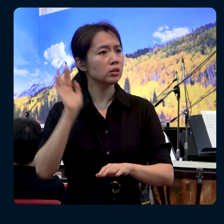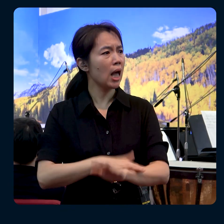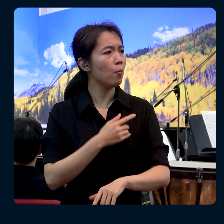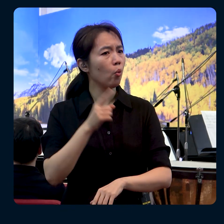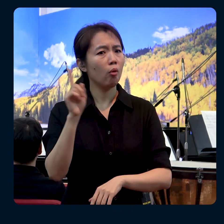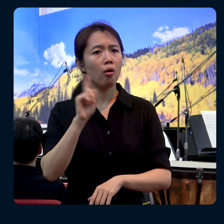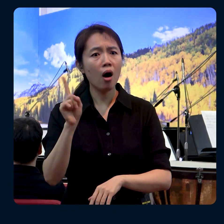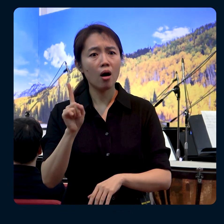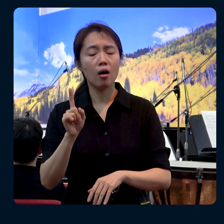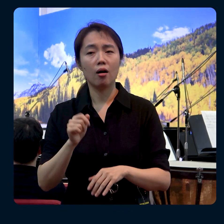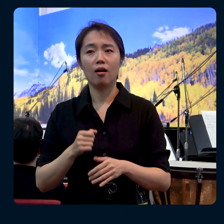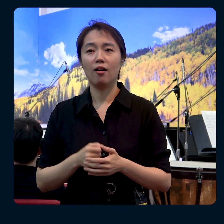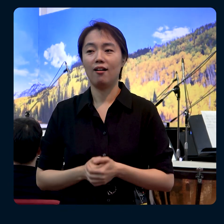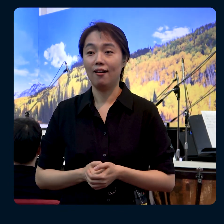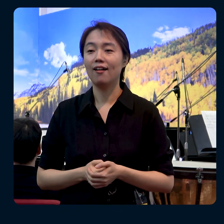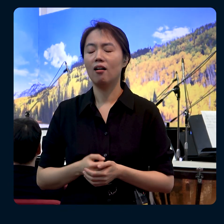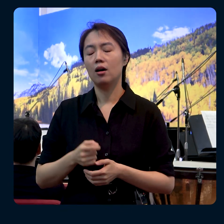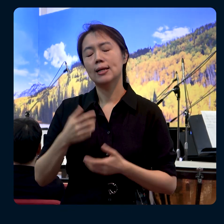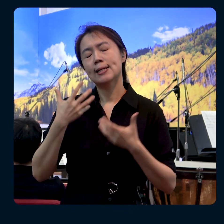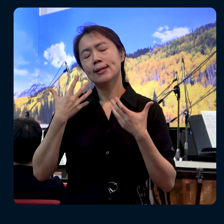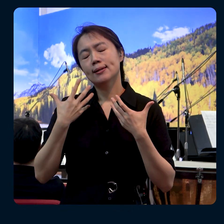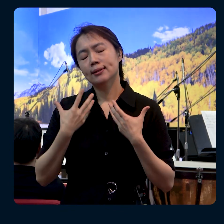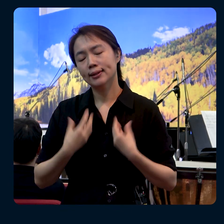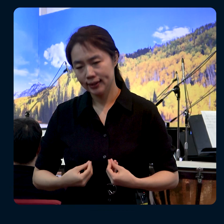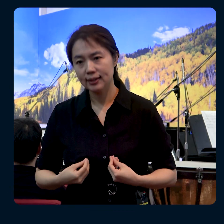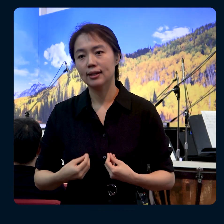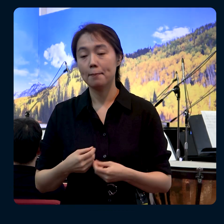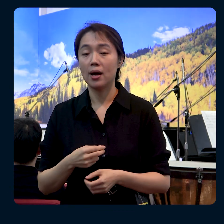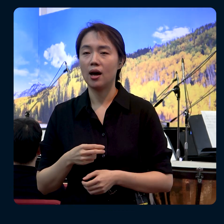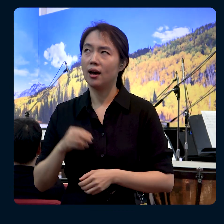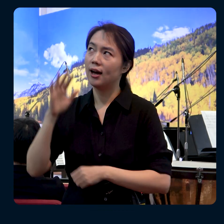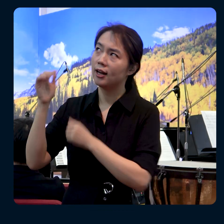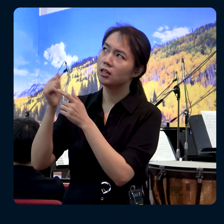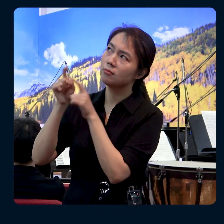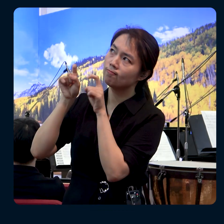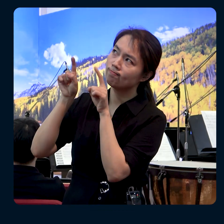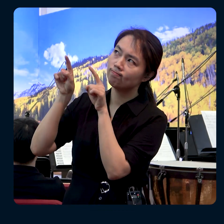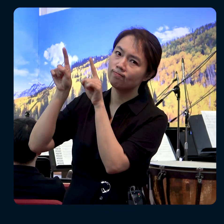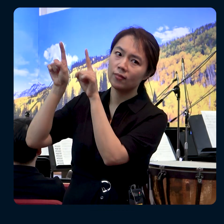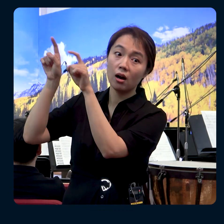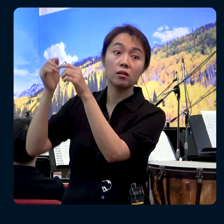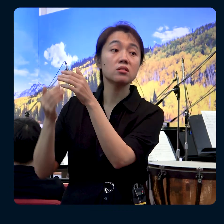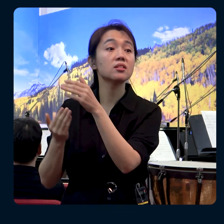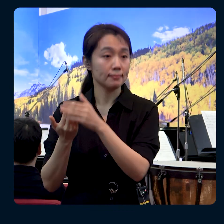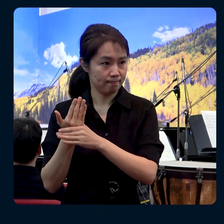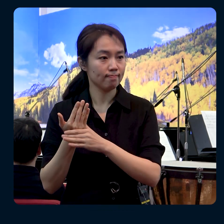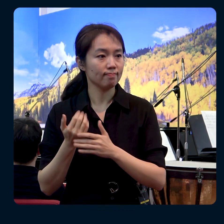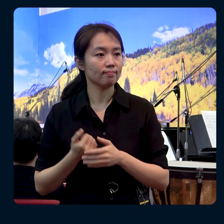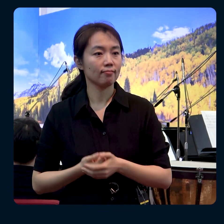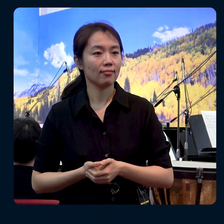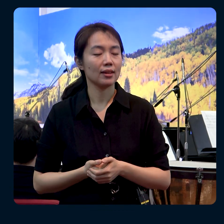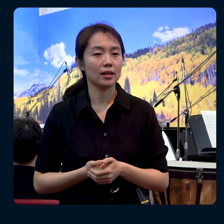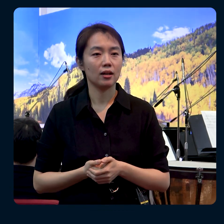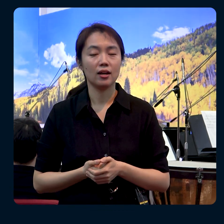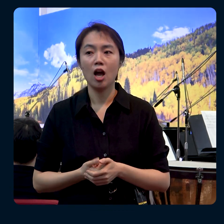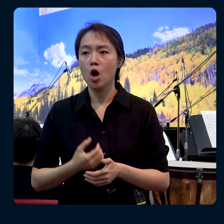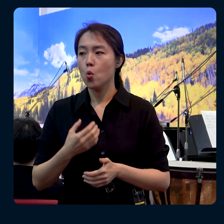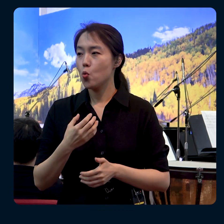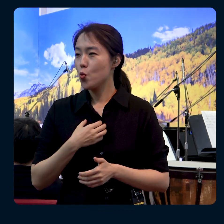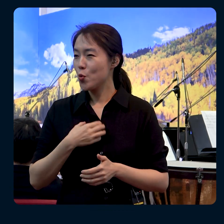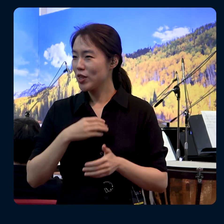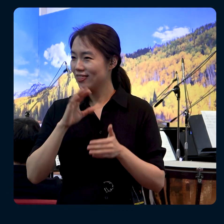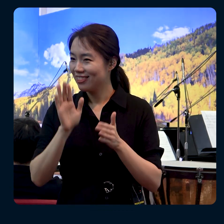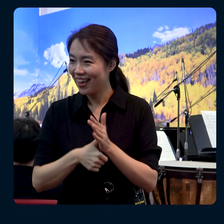잘못된 거 아니냐? 라고 하는 절망스러운 의심이 또한 같이 올라온 것이죠. 자, 그런데 이 위기의